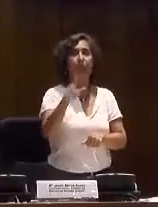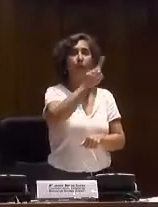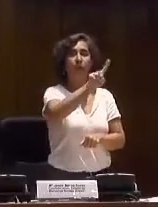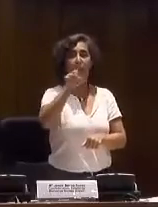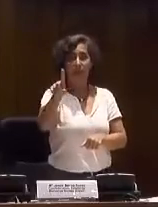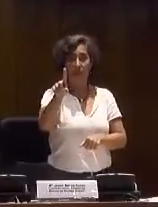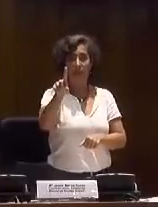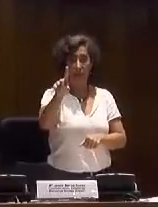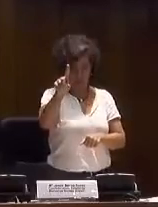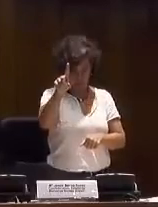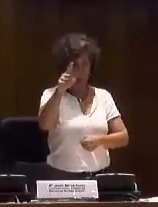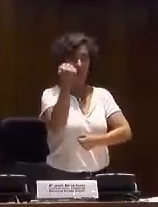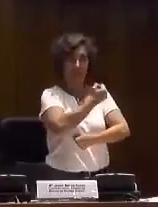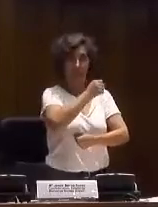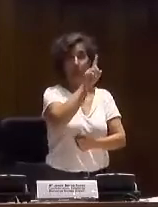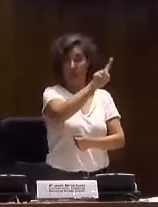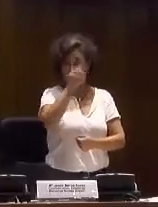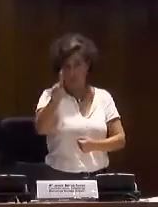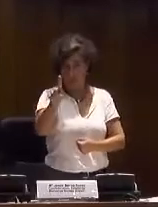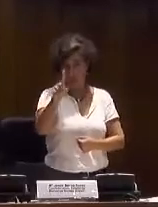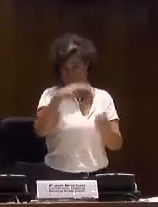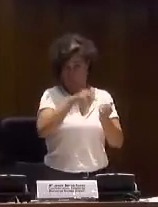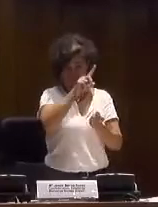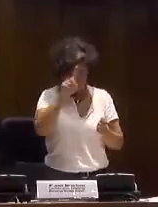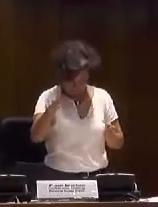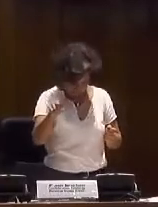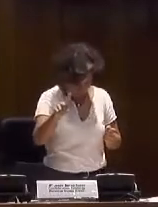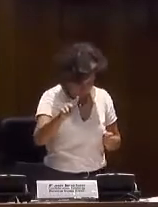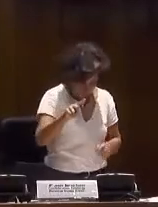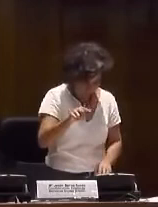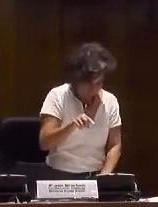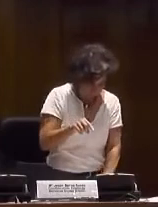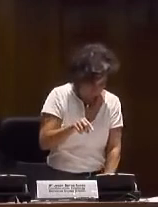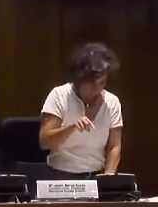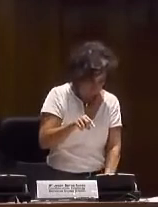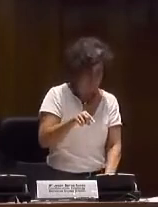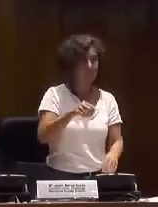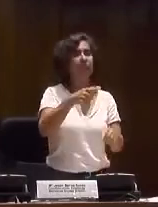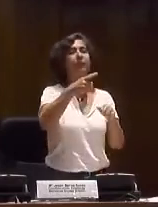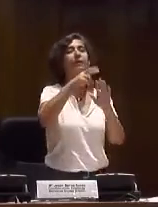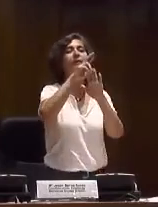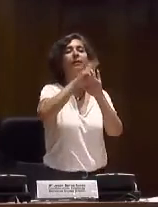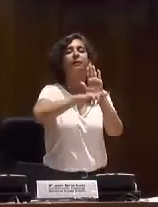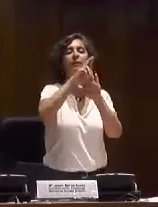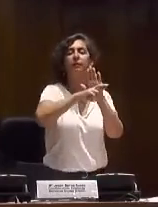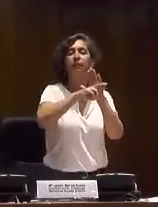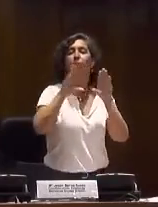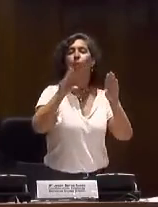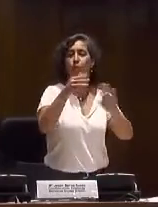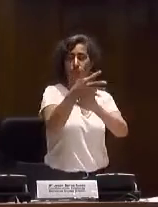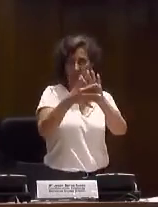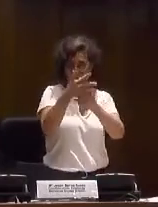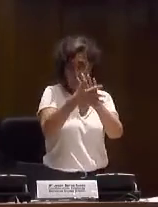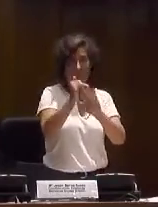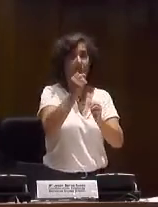La siguiente es la implementación de la Ley 11/2011 del 5 de diciembre por